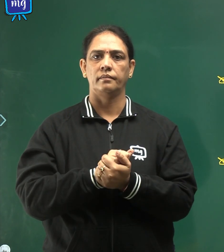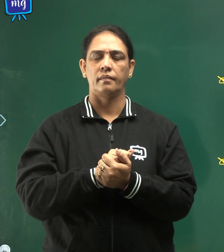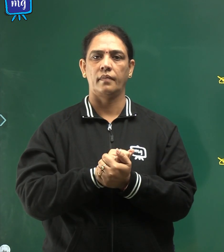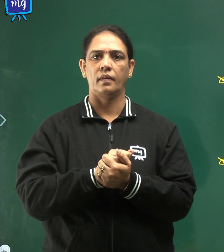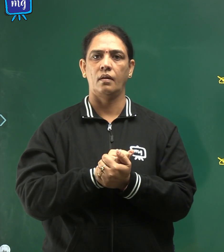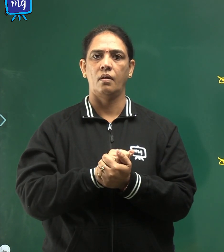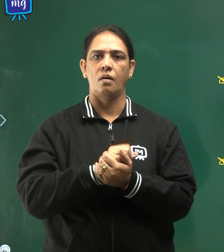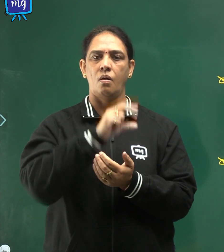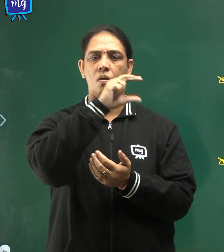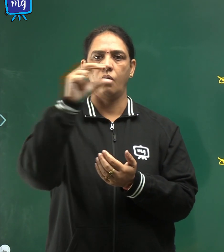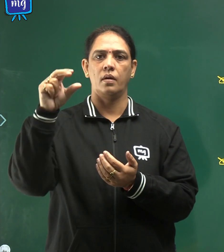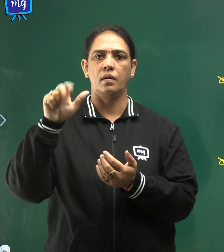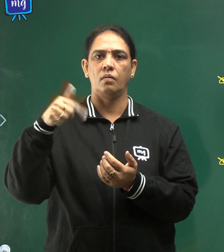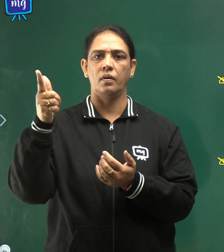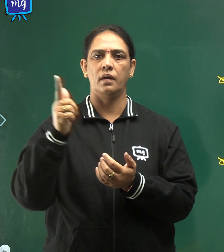या कोई